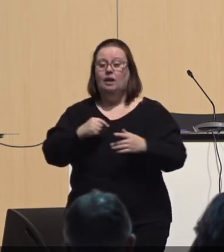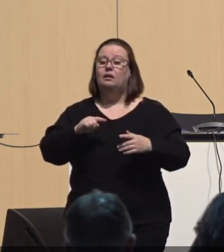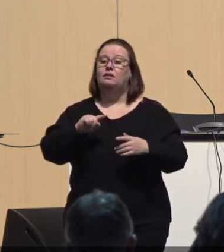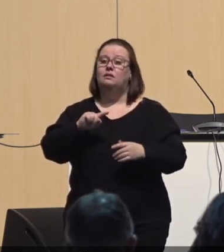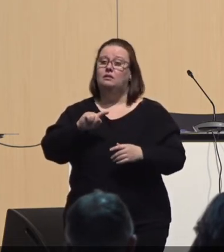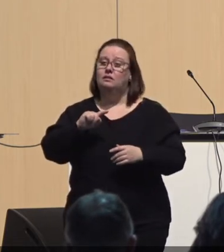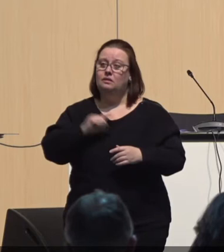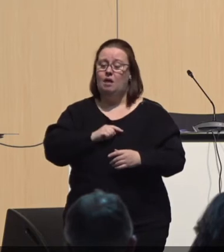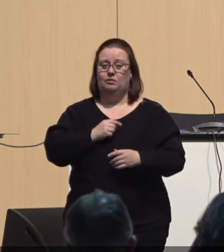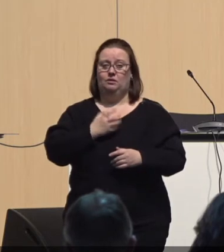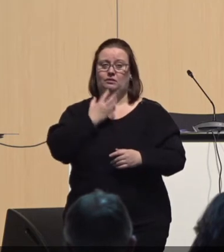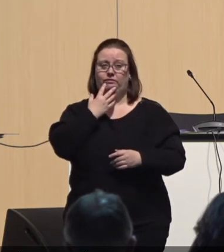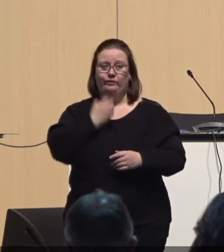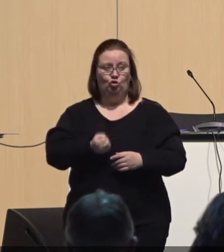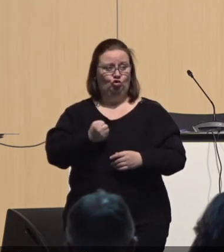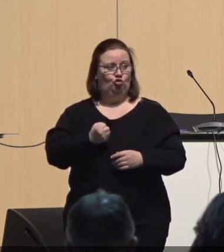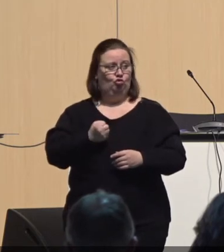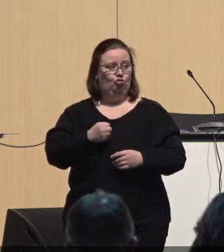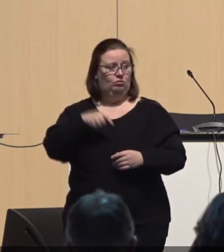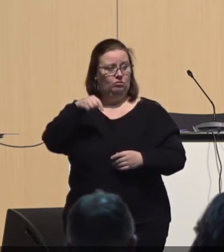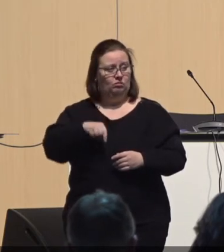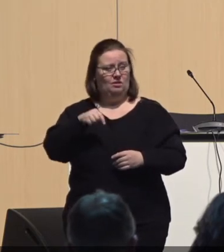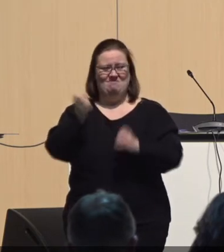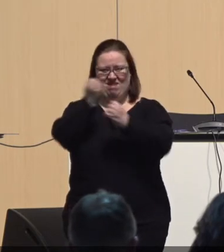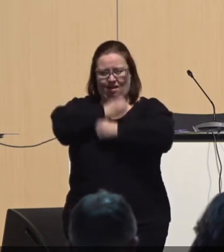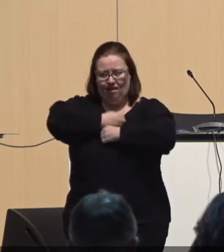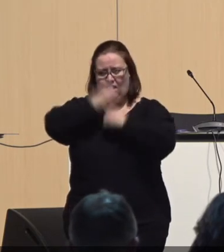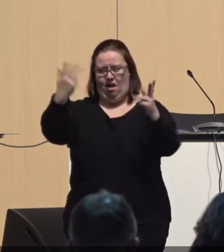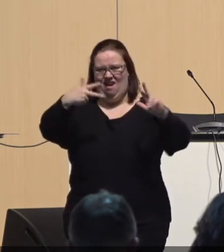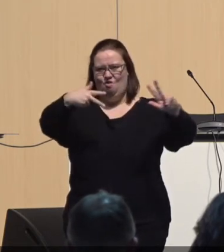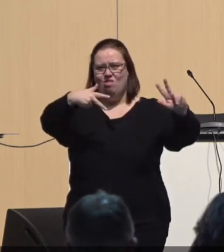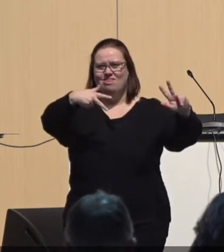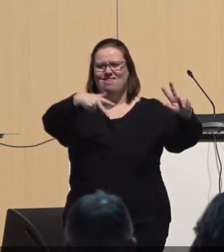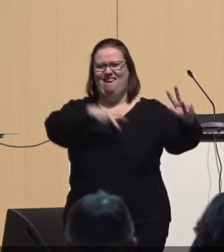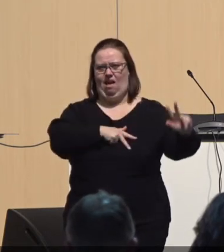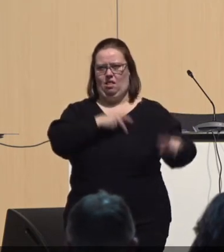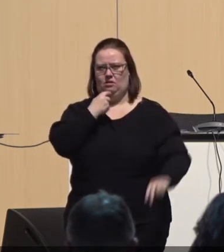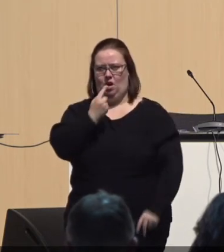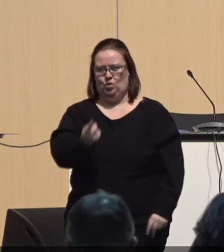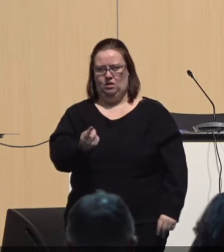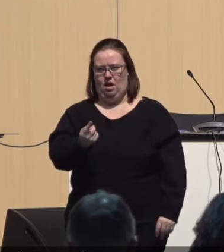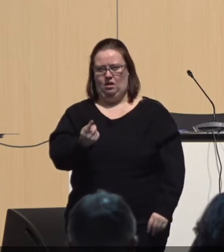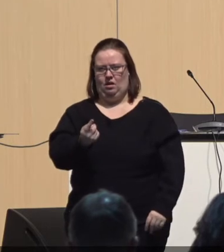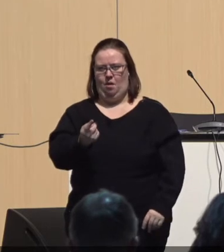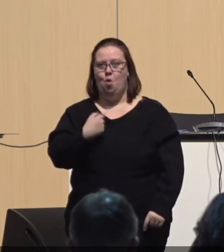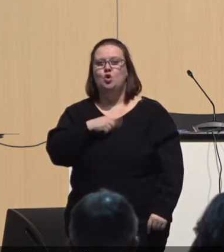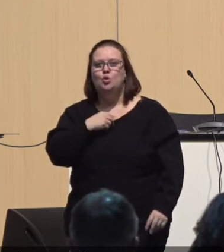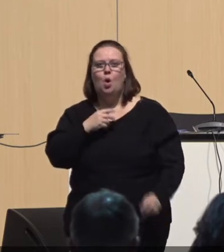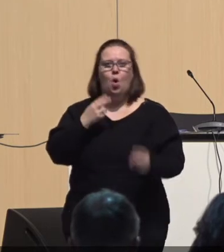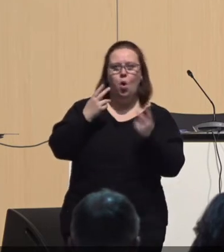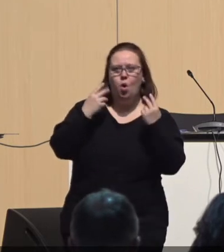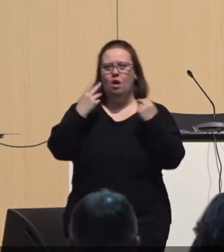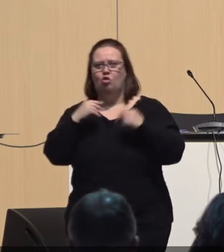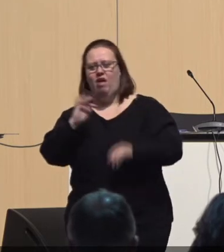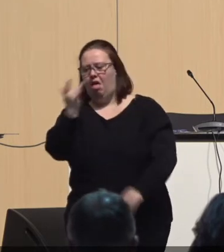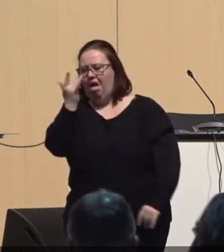mir von diesem Stadtrat an der Stelle mal eine klare und ehrliche Aussage. Man kann sich an dem Punkt nicht wegducken. Und wenn wir Dresche